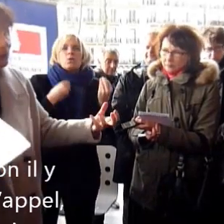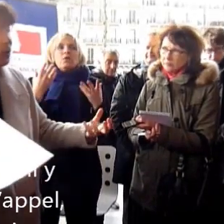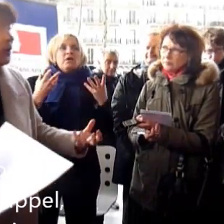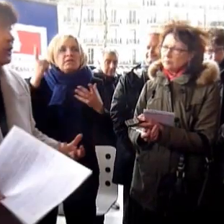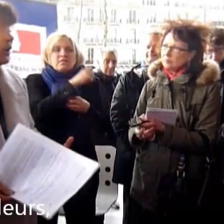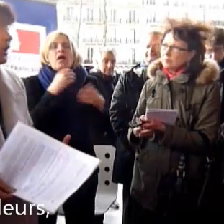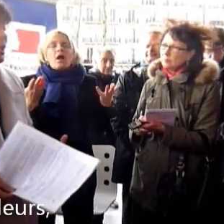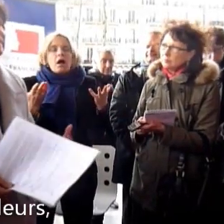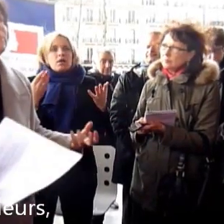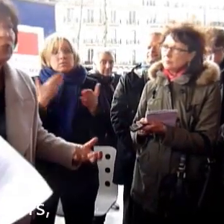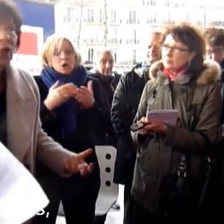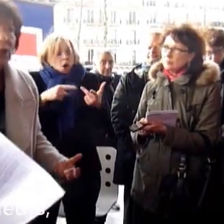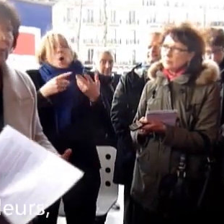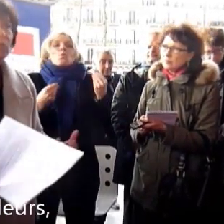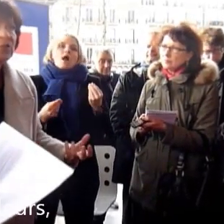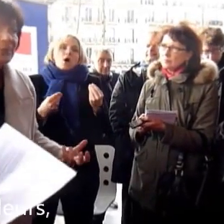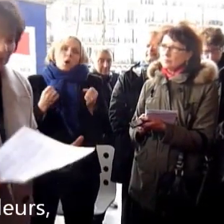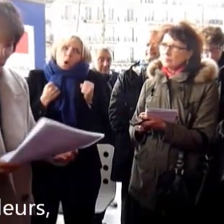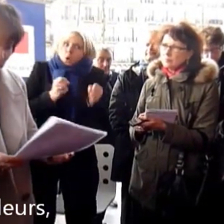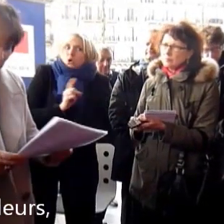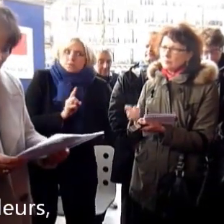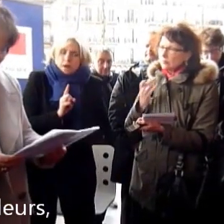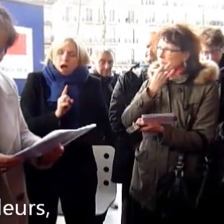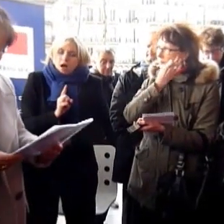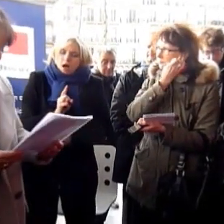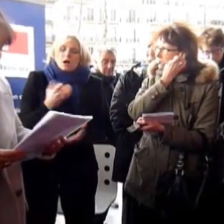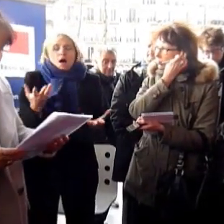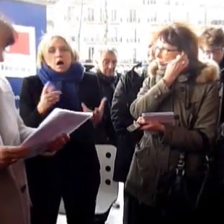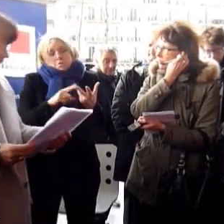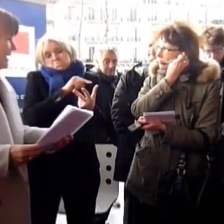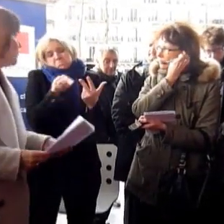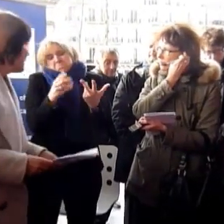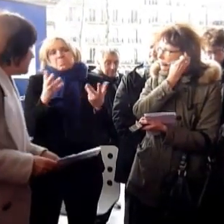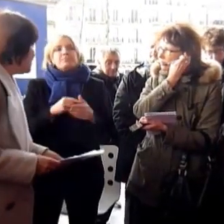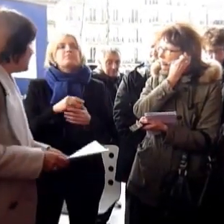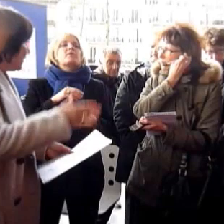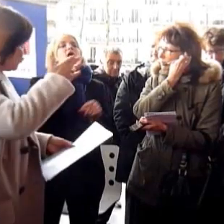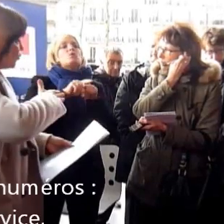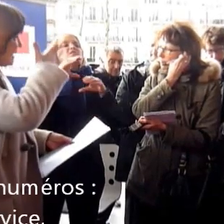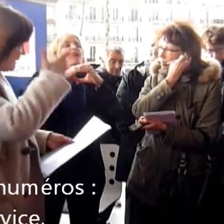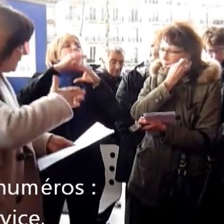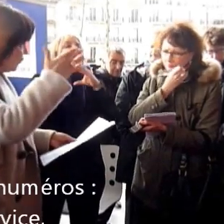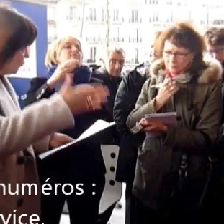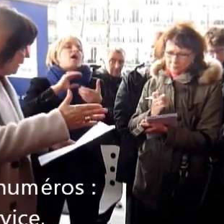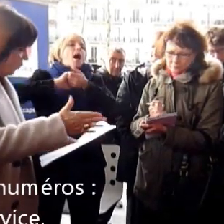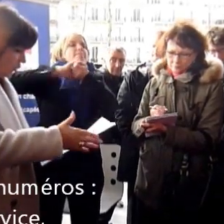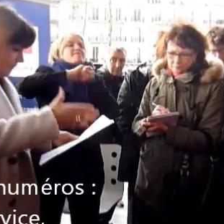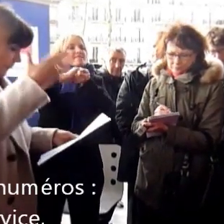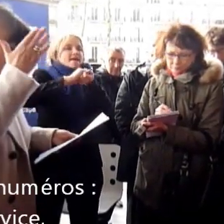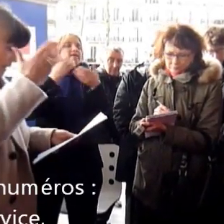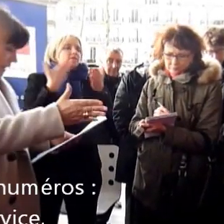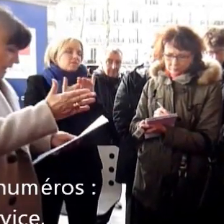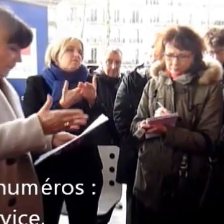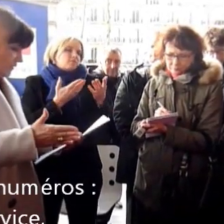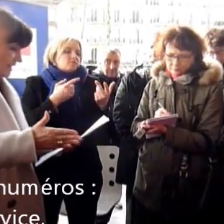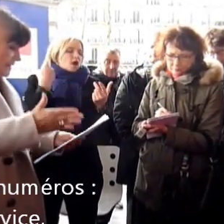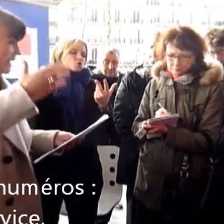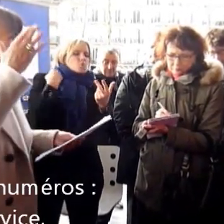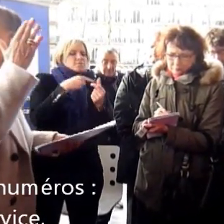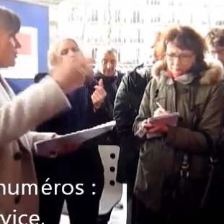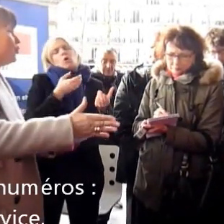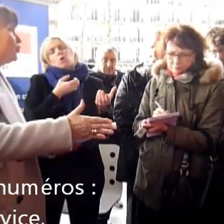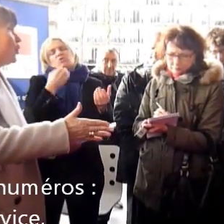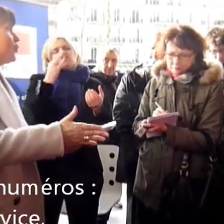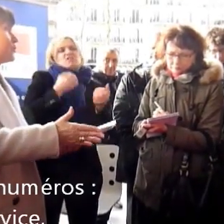incompréhensions. Ou alors des pudeurs, on ne dit pas tout. Voilà. Et SOS Amitié. Voilà. Ce sont ces types de numéros,